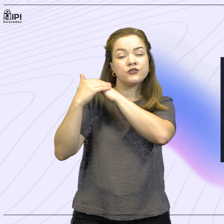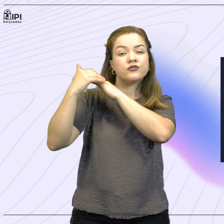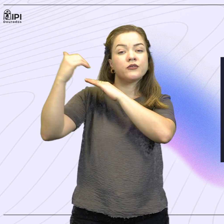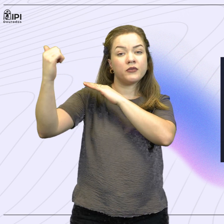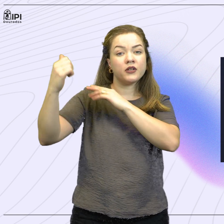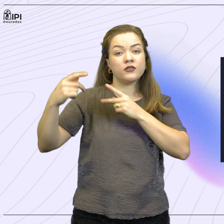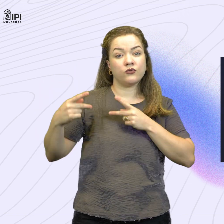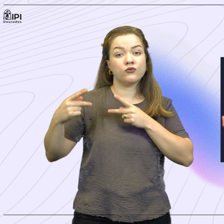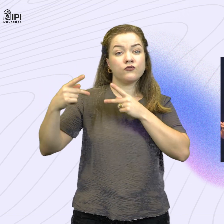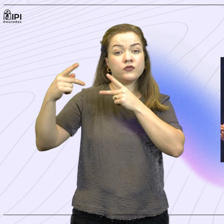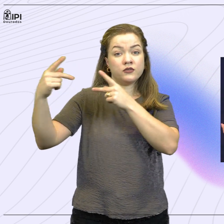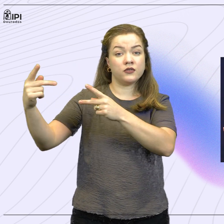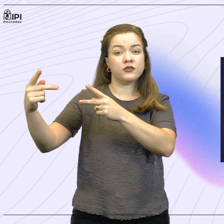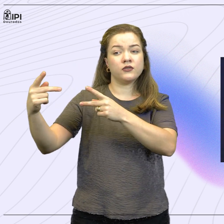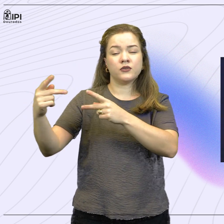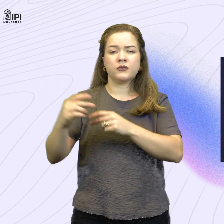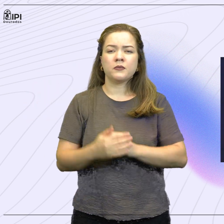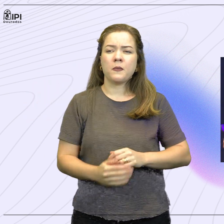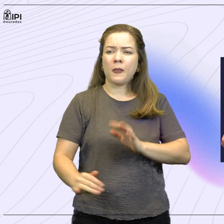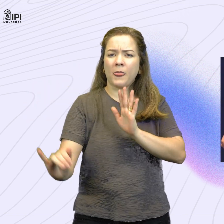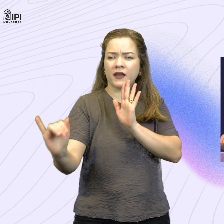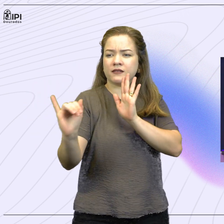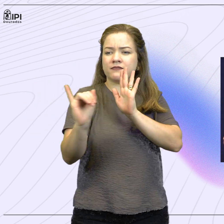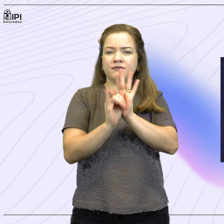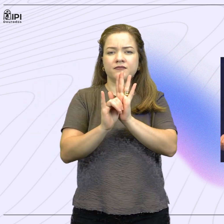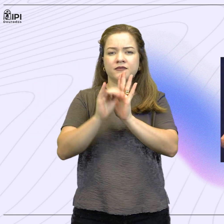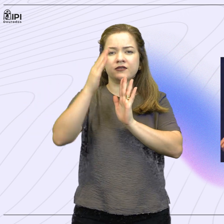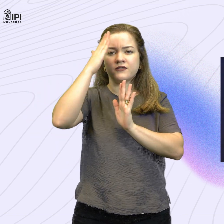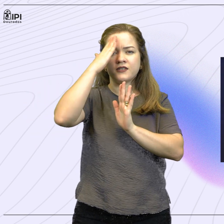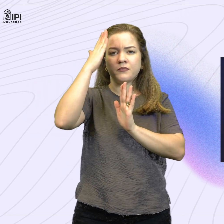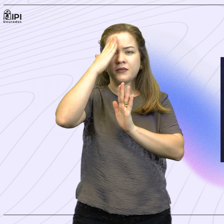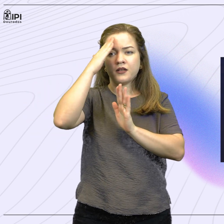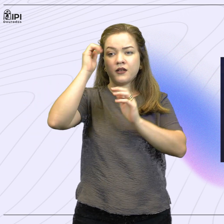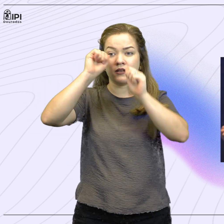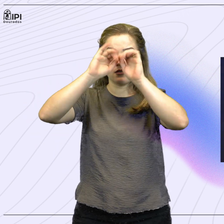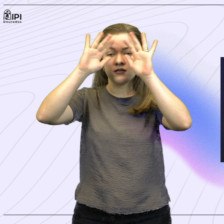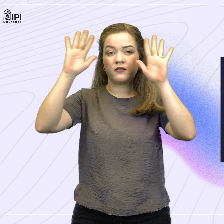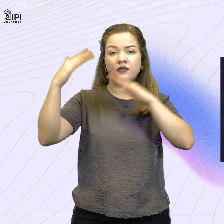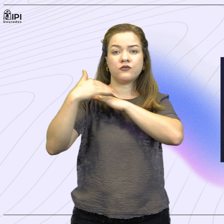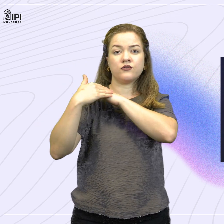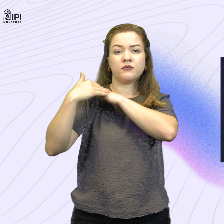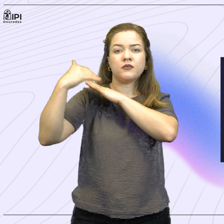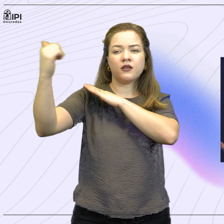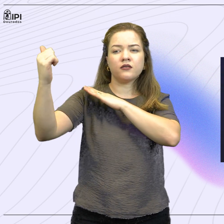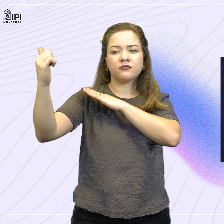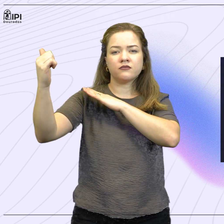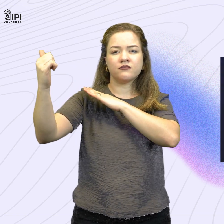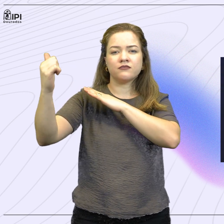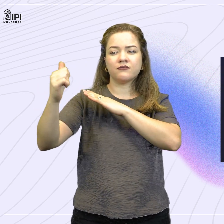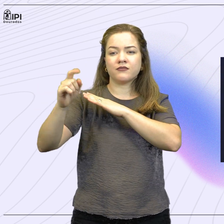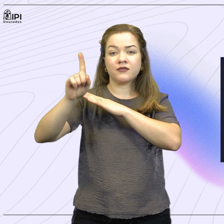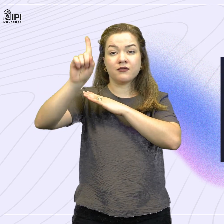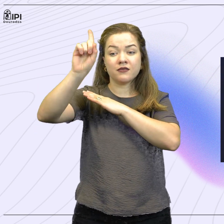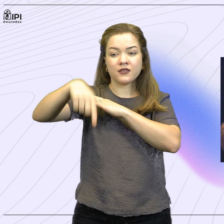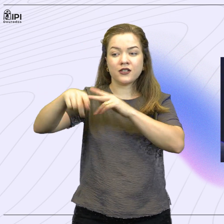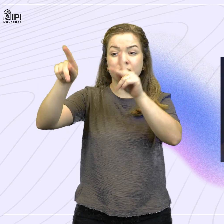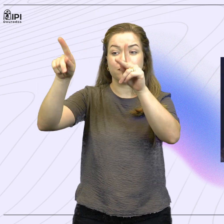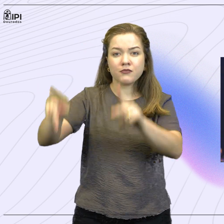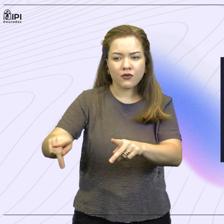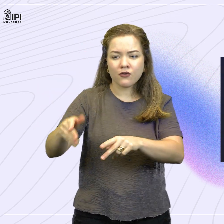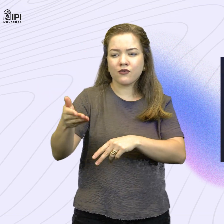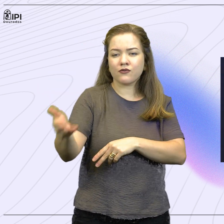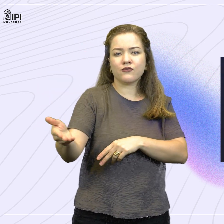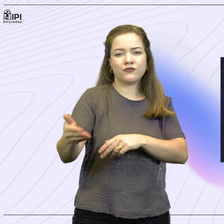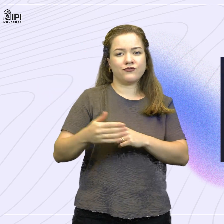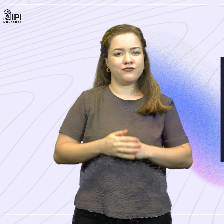para nos identificarmos e entendermos esse chamado de Deus como para sermos esse povo, para sermos essa